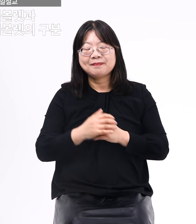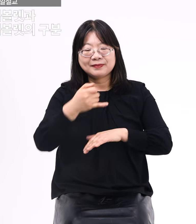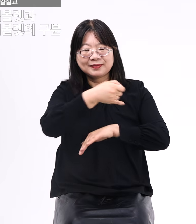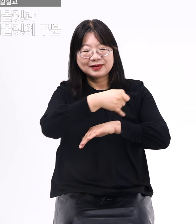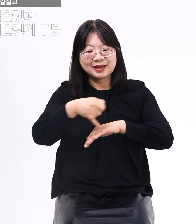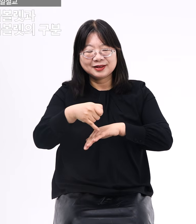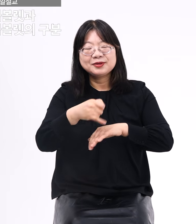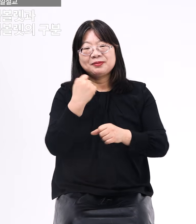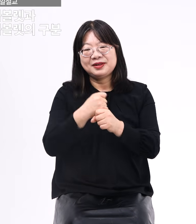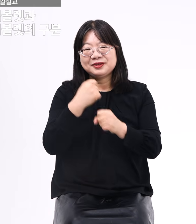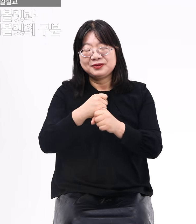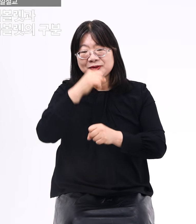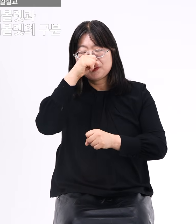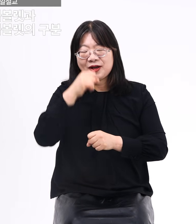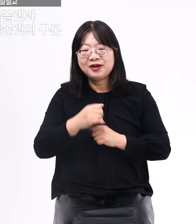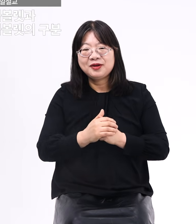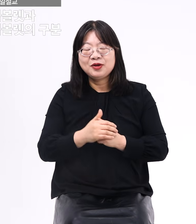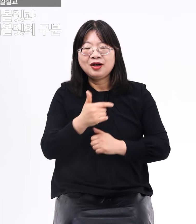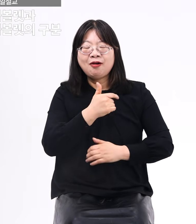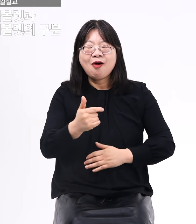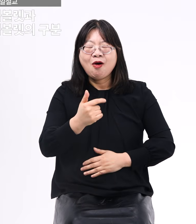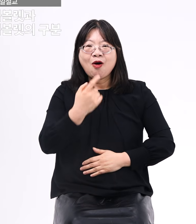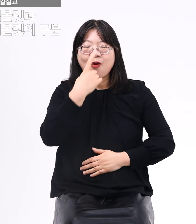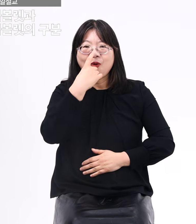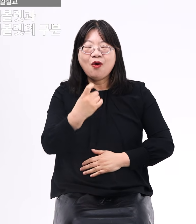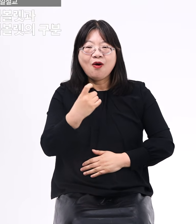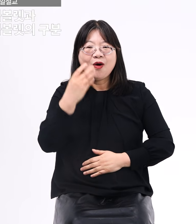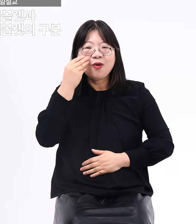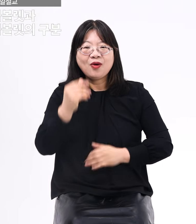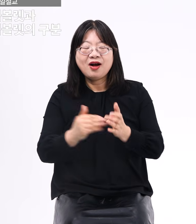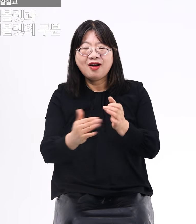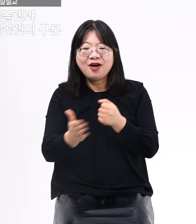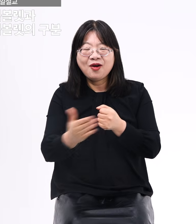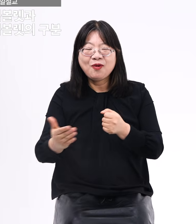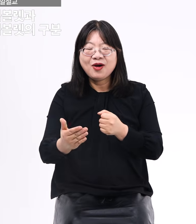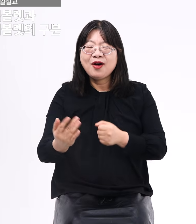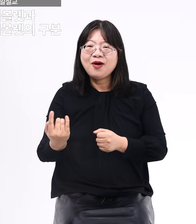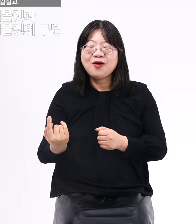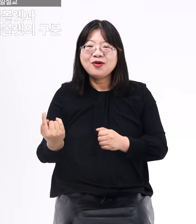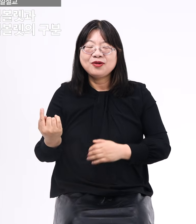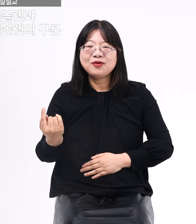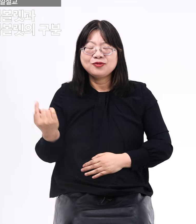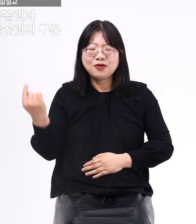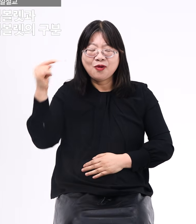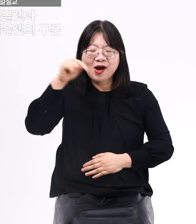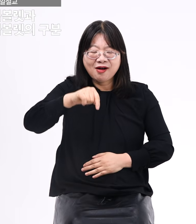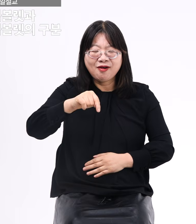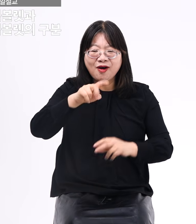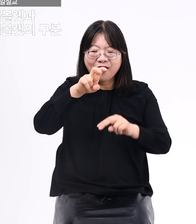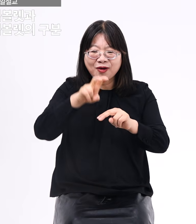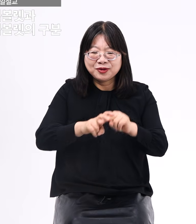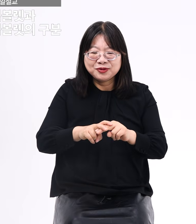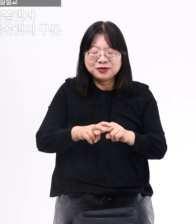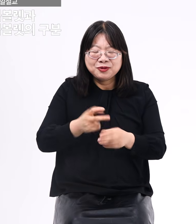돼요. 너무 세련돼 가지고 뭐 어디 들어와서 이거 어디 제대로 앉겠나